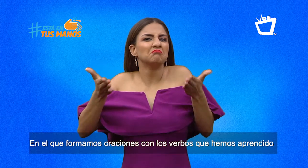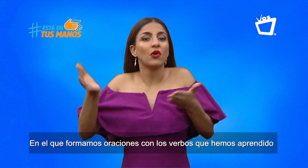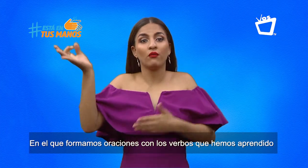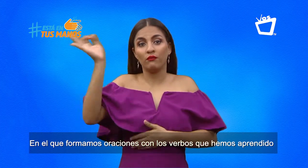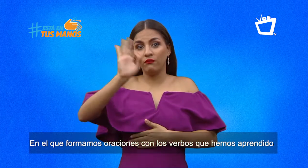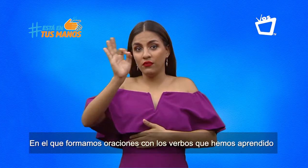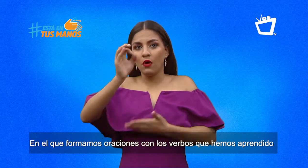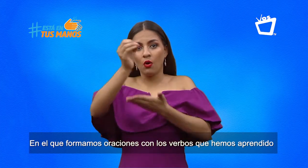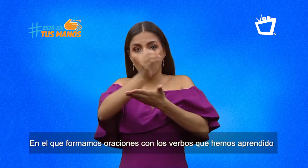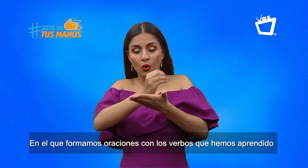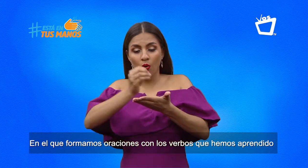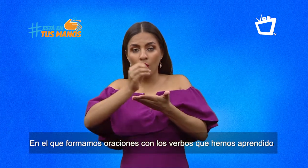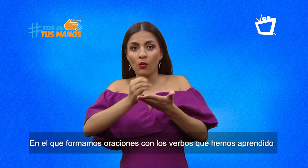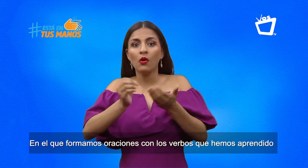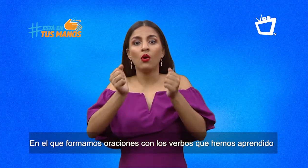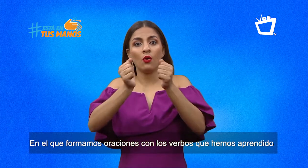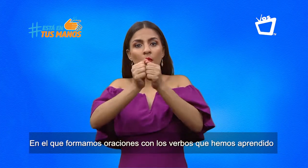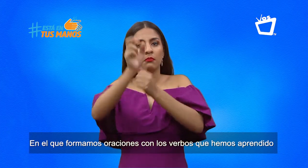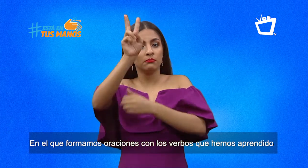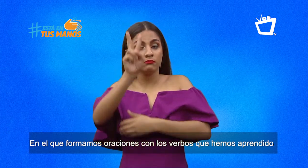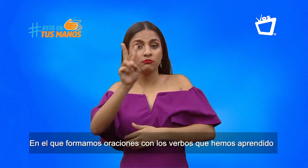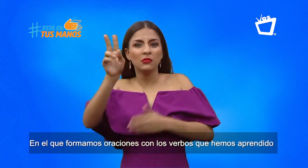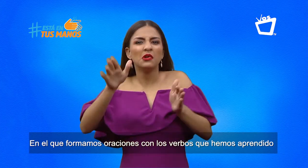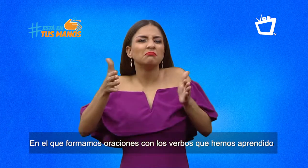formamos oraciones con los verbos que hemos aprendido